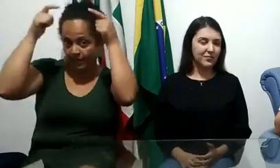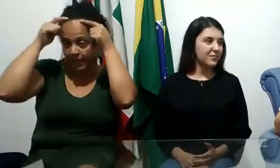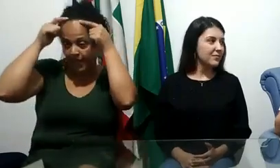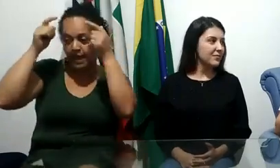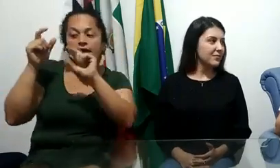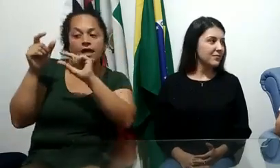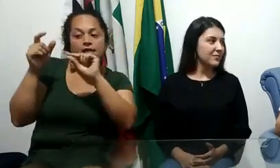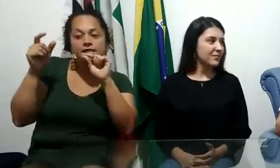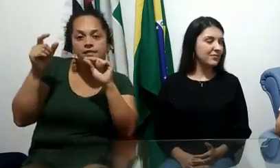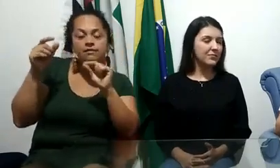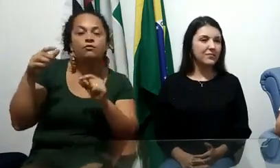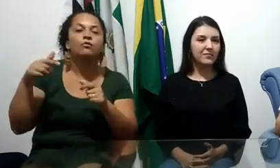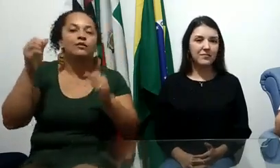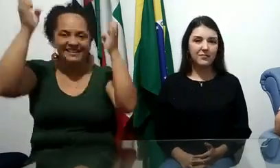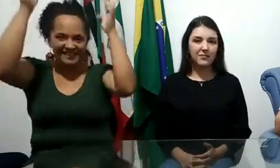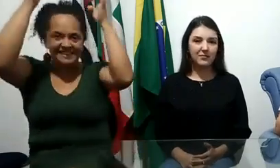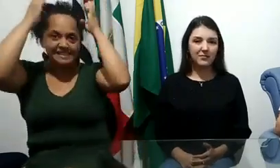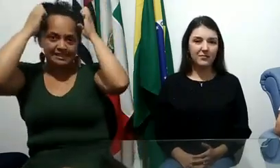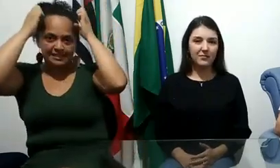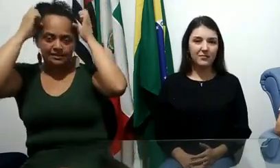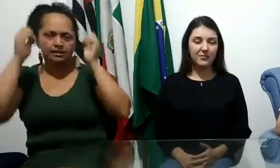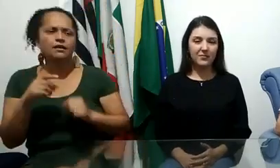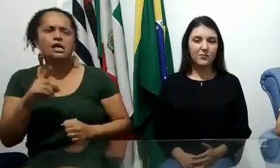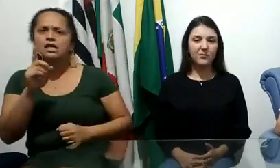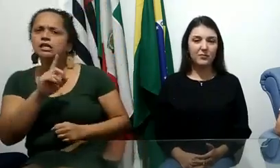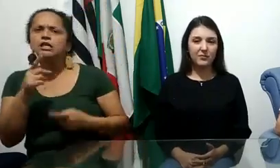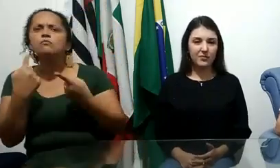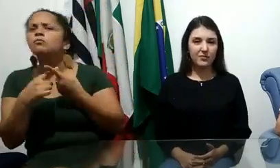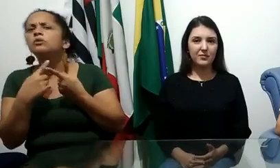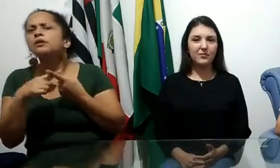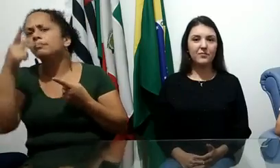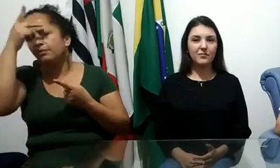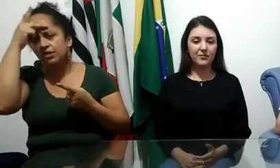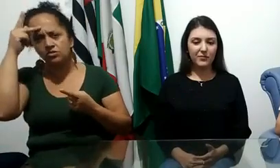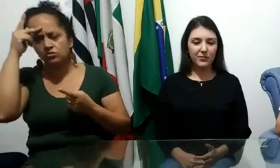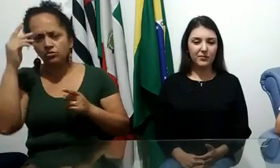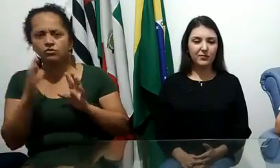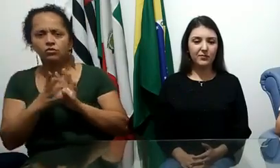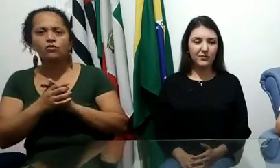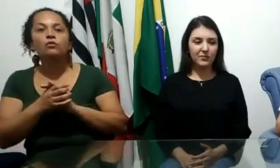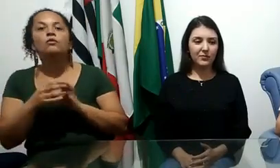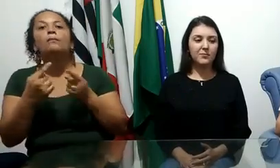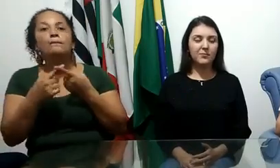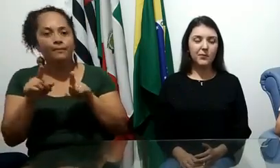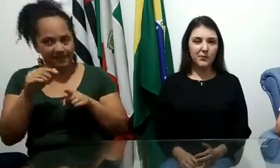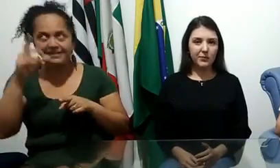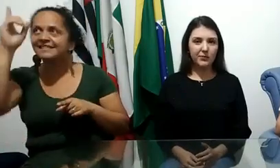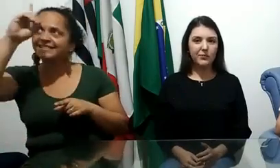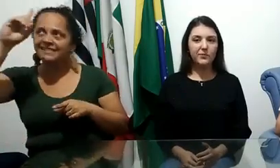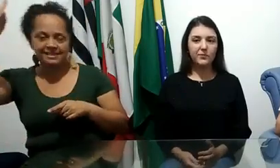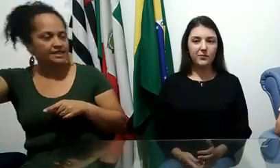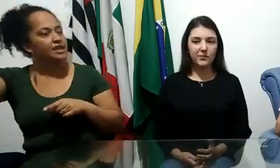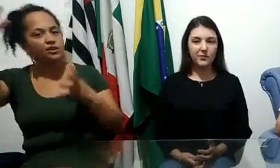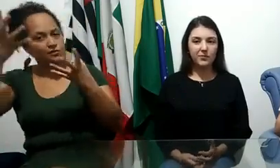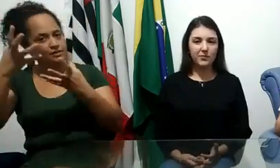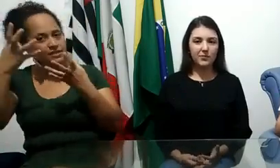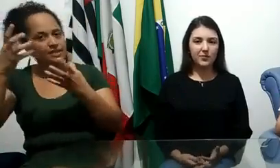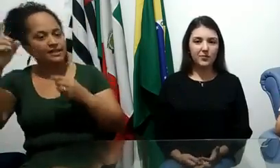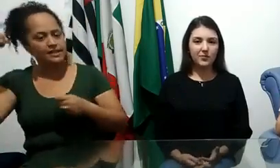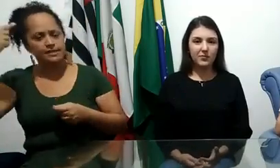pela pessoa que ela era, mas sim porque Deus tinha um propósito na vida dela. Foi Deus quem a colocou ali e toda a